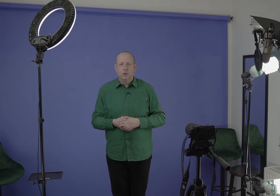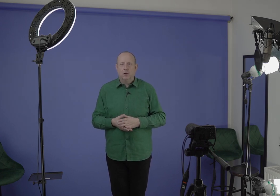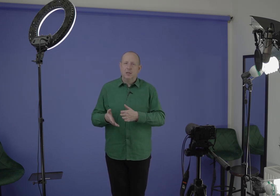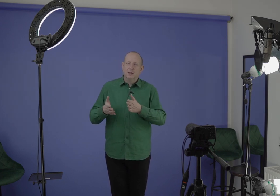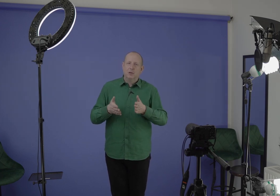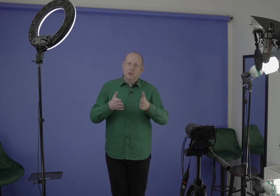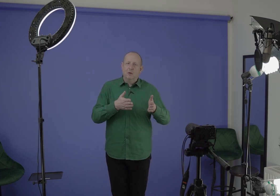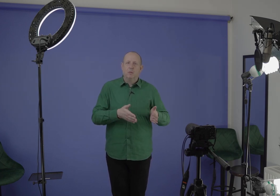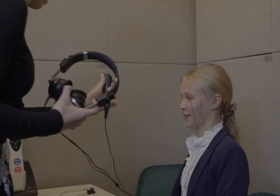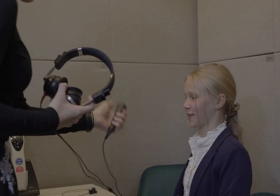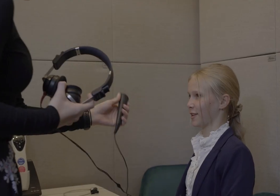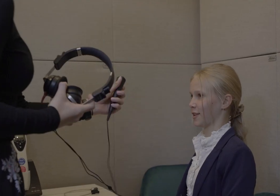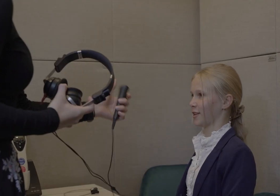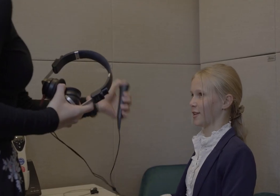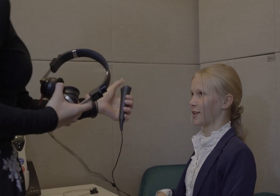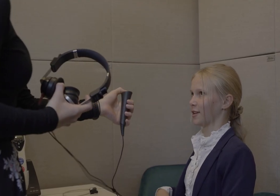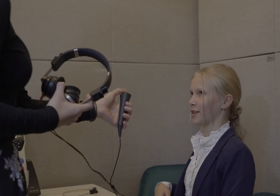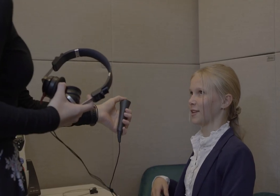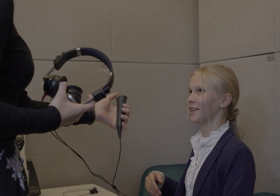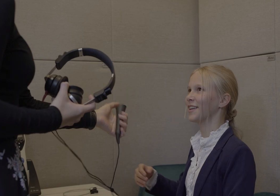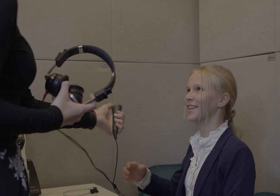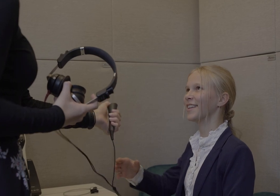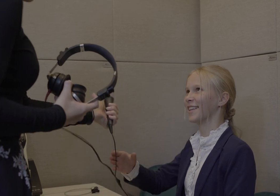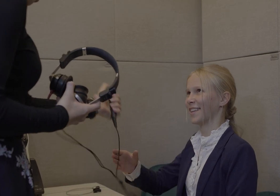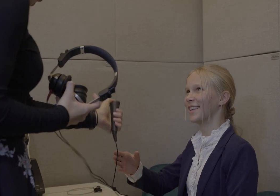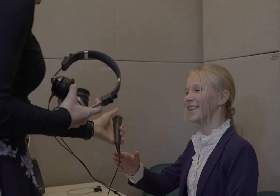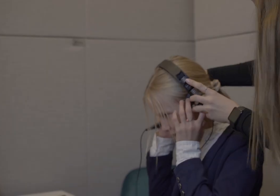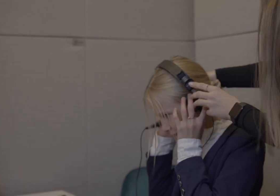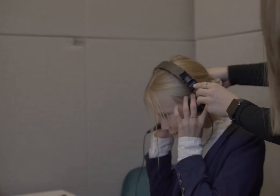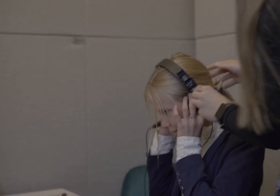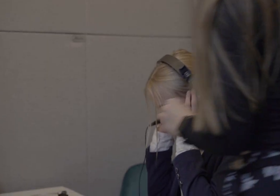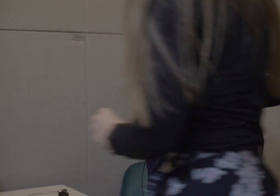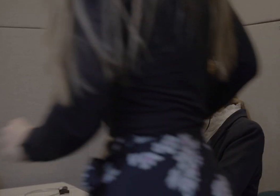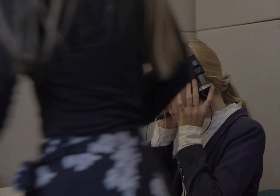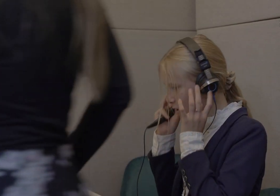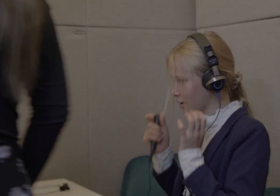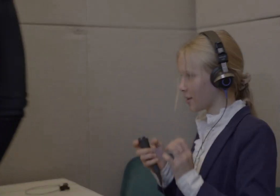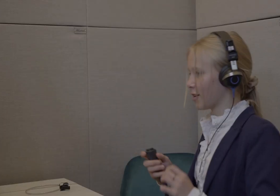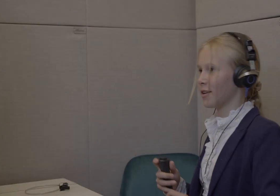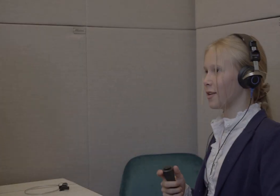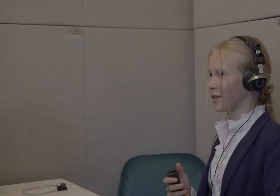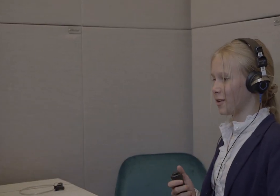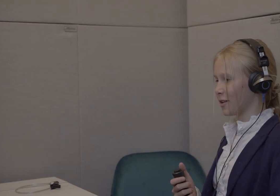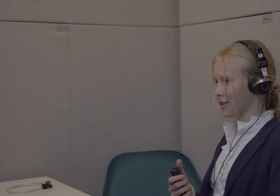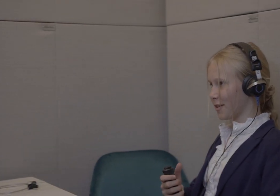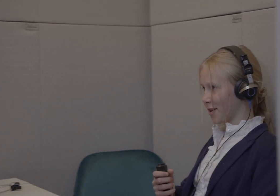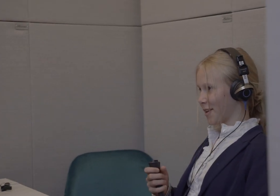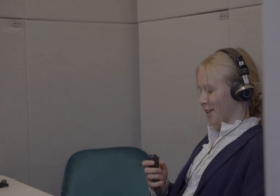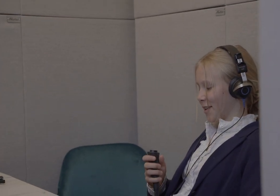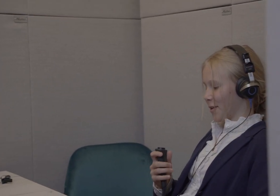udowodnione. Jest nawet osoba w Polsce, która zajmuje się tym zagadnieniem. Więc to nie jest tylko tak, że jeżeli mówimy o języku migowym, to myślimy tylko o dzieciach